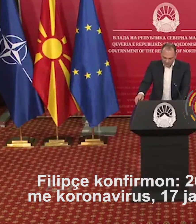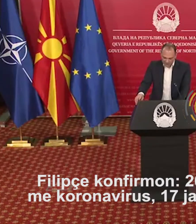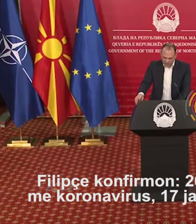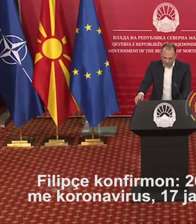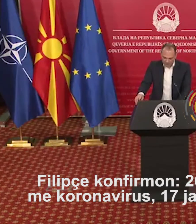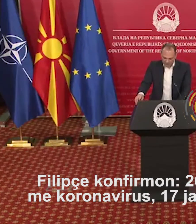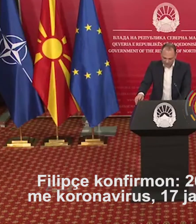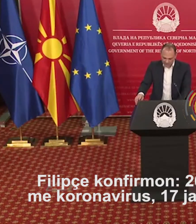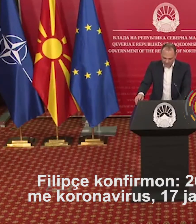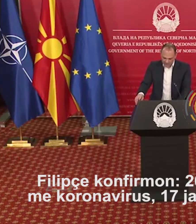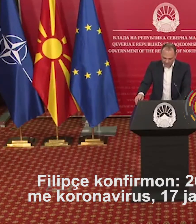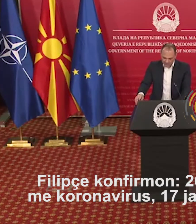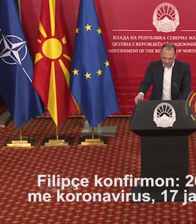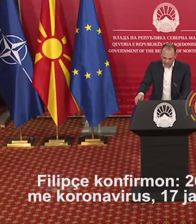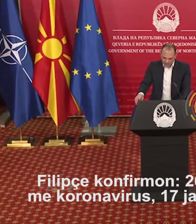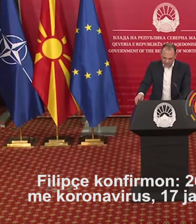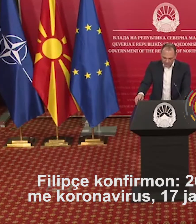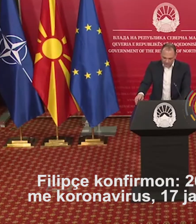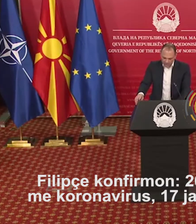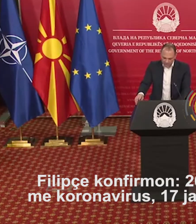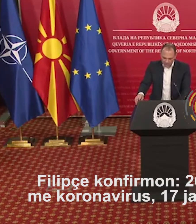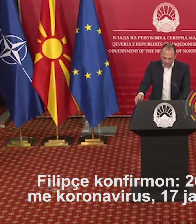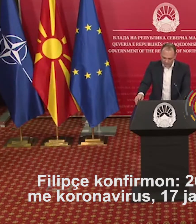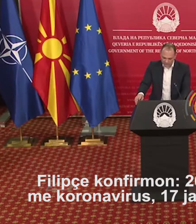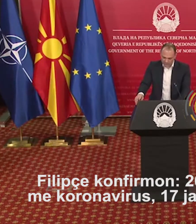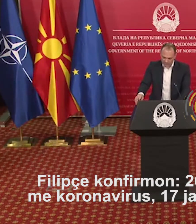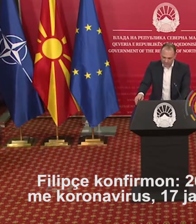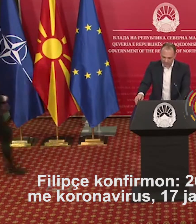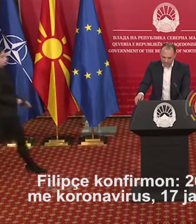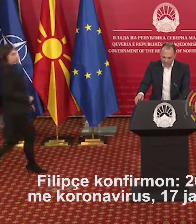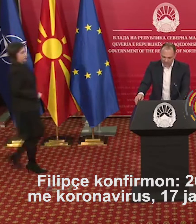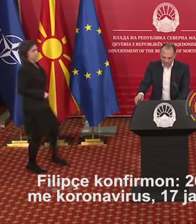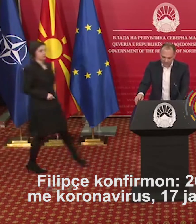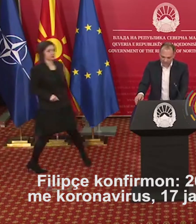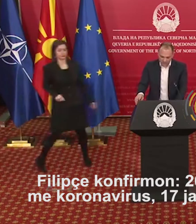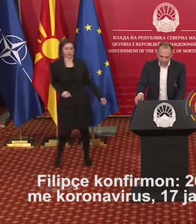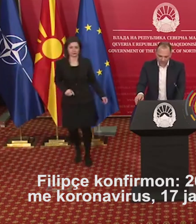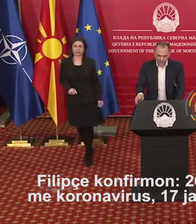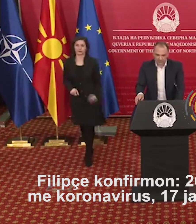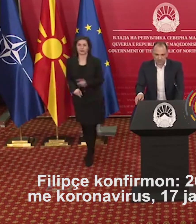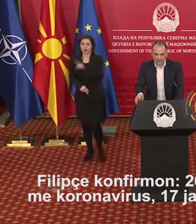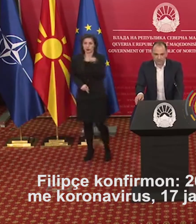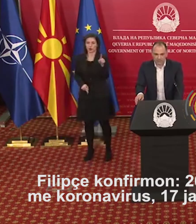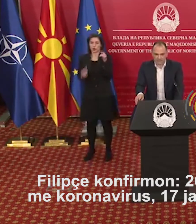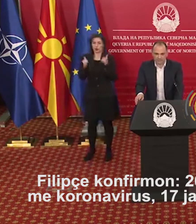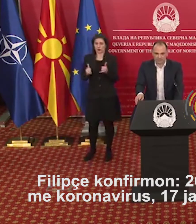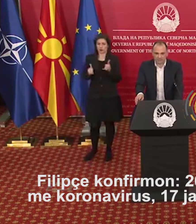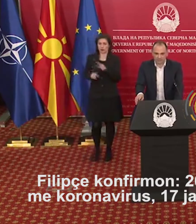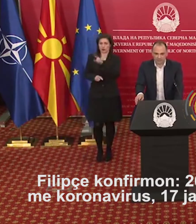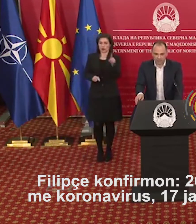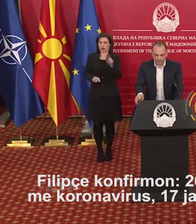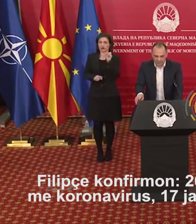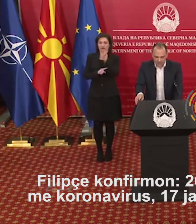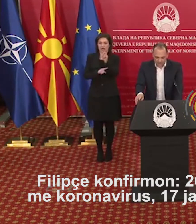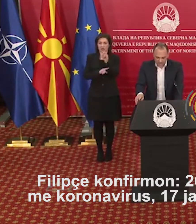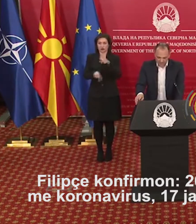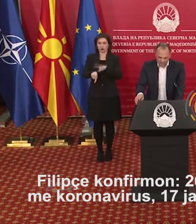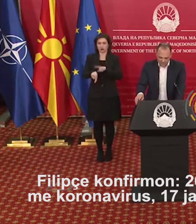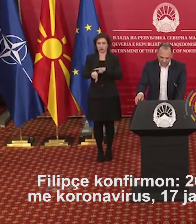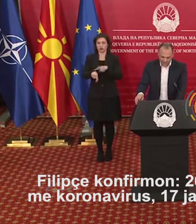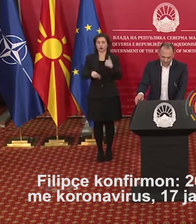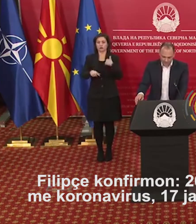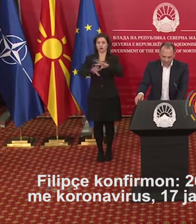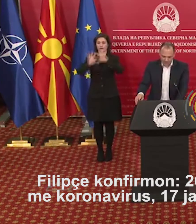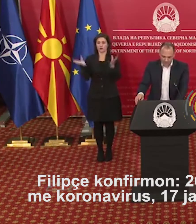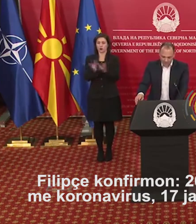До денеска, до 12 часот, вкупно во земјава има регистрирано 26 заболени